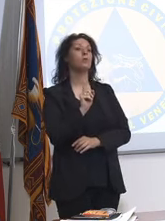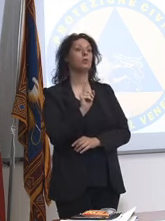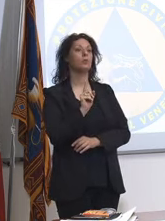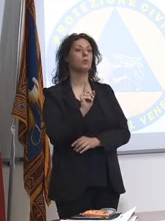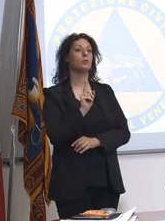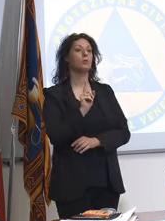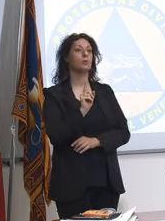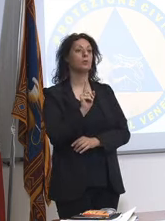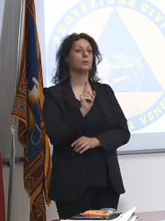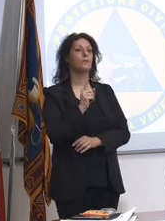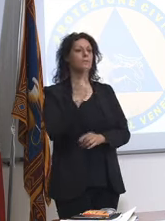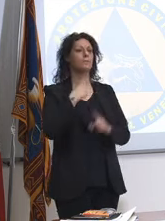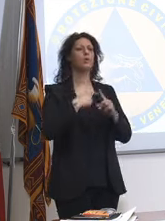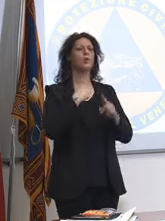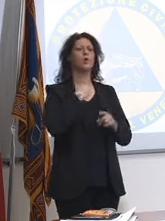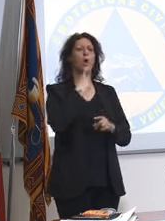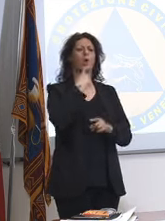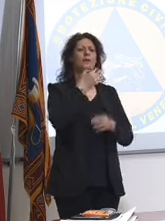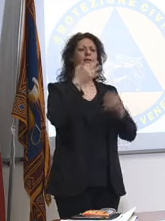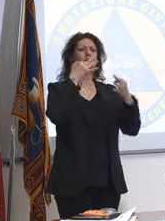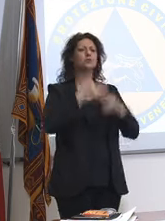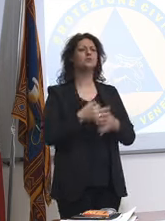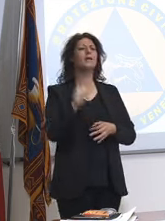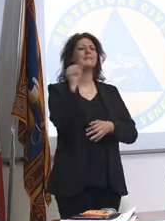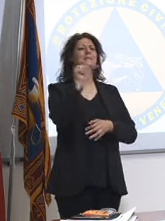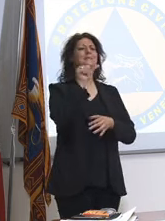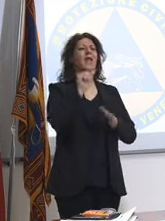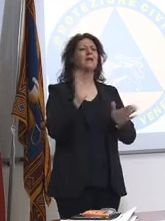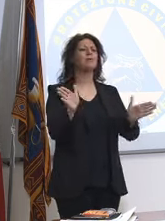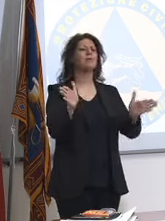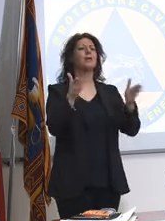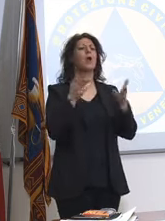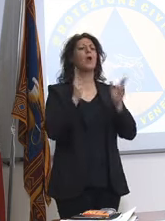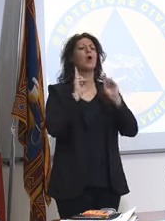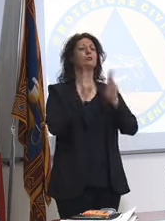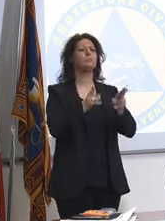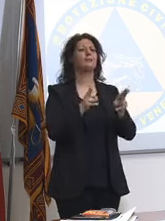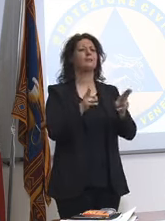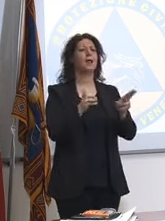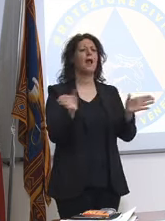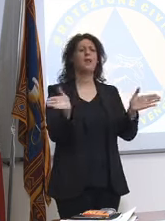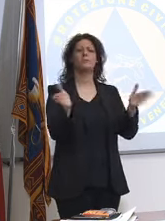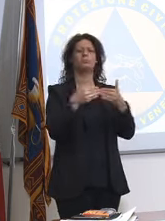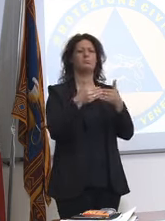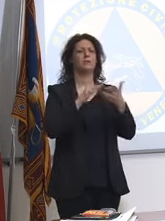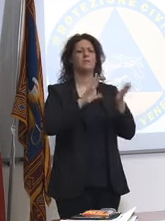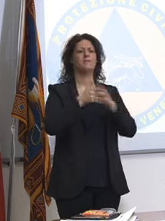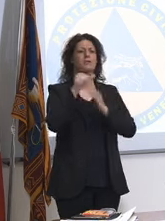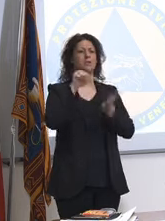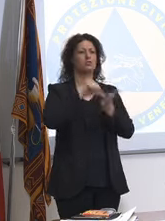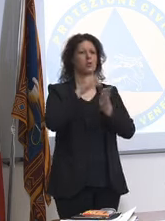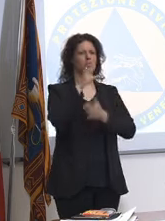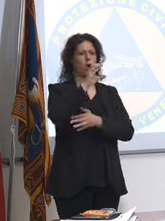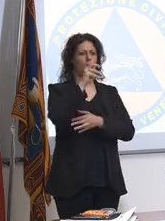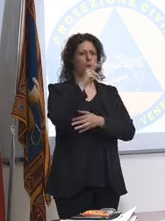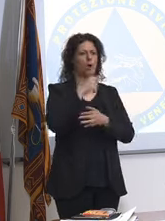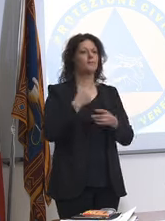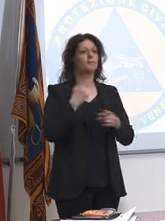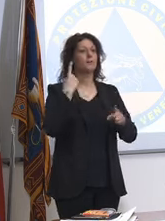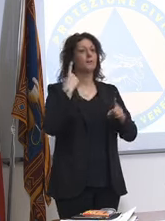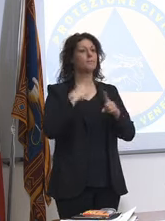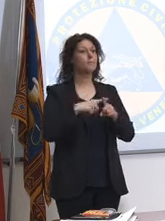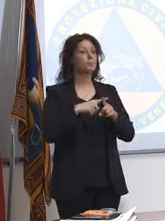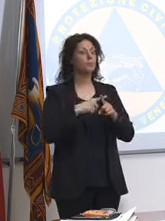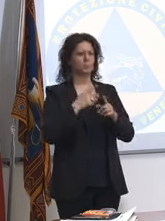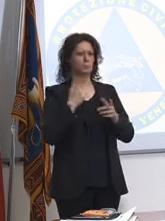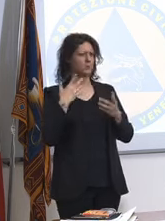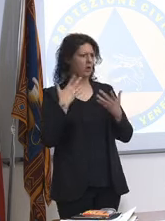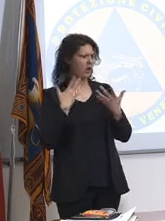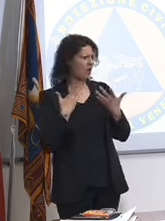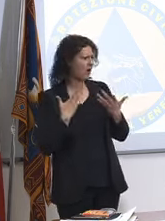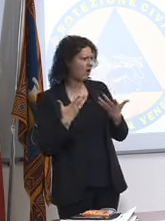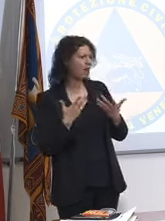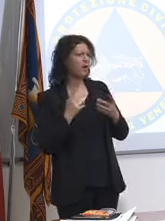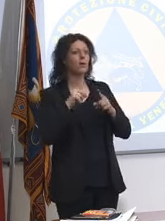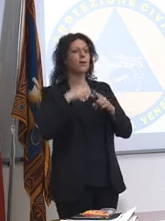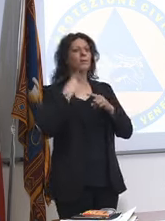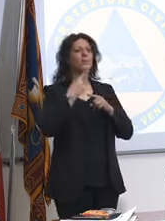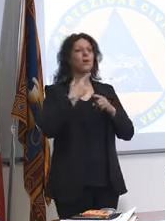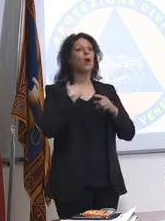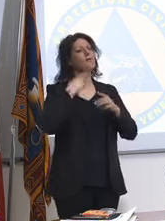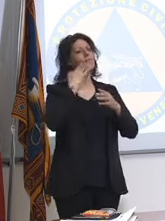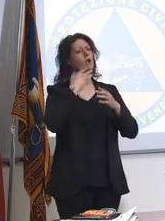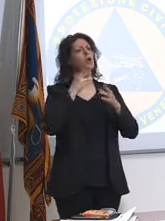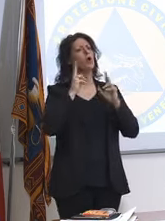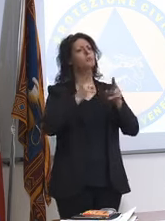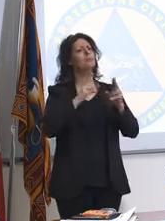insomma è spettacolarizzazione di un'emergenza, avete visto come è andata a finire poi? Per cui tutti tranquilli, il mio video è